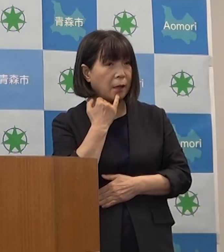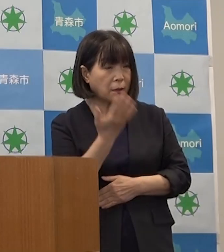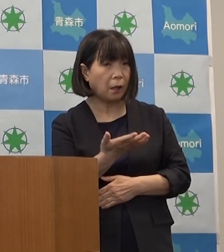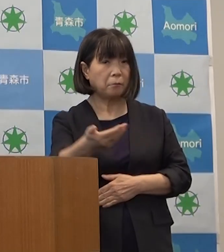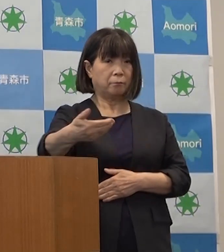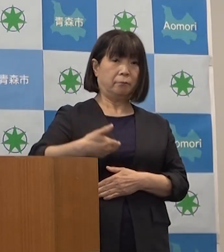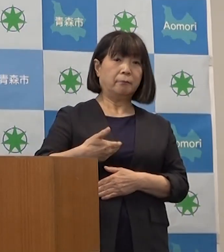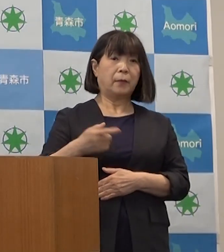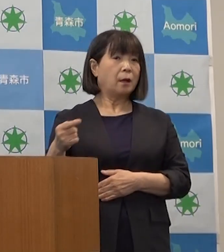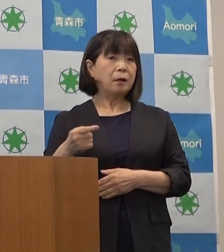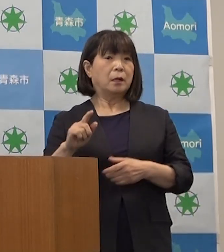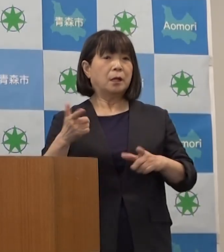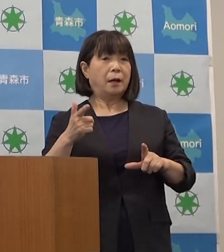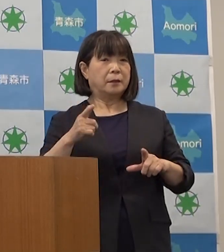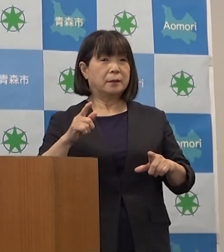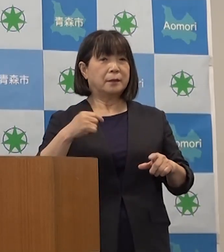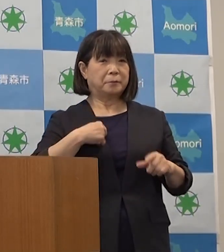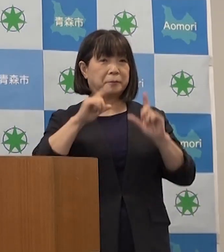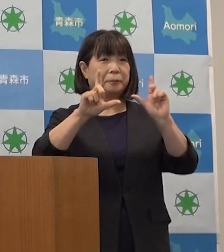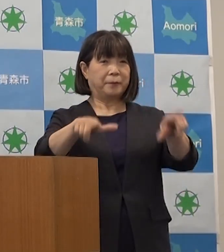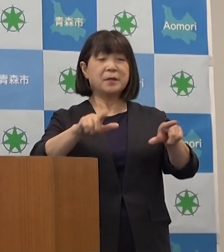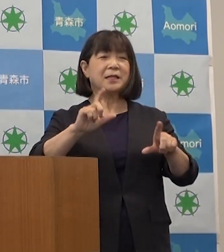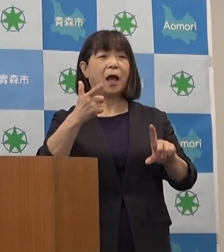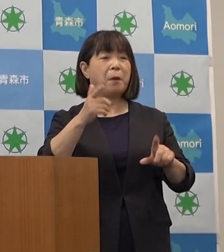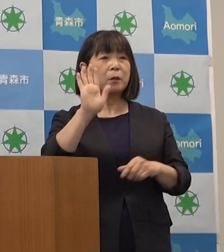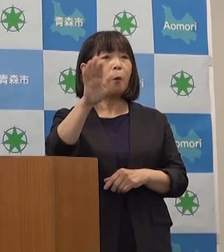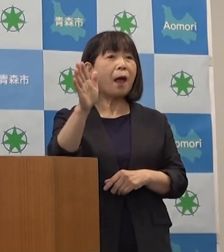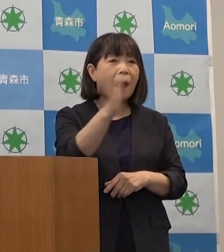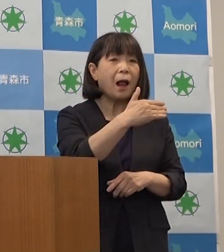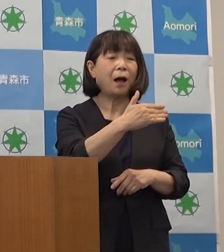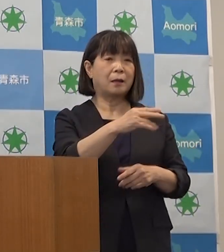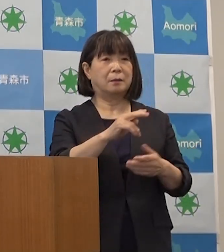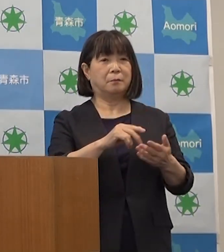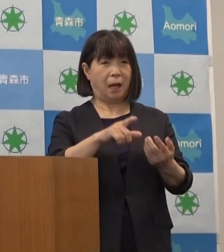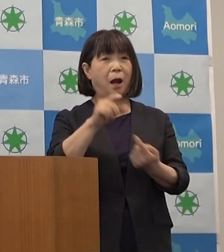いえ、これからです。はい、 なるほど。